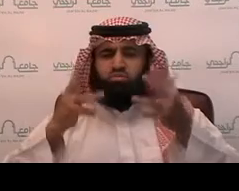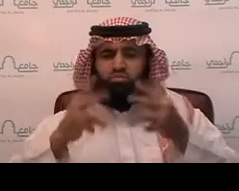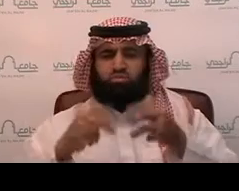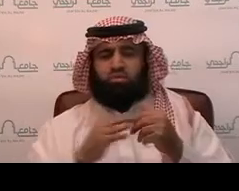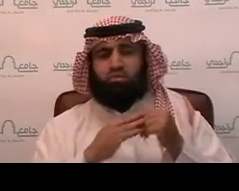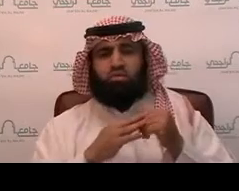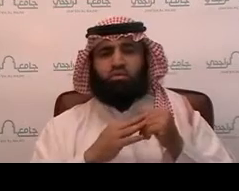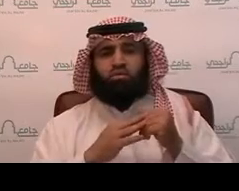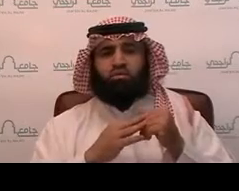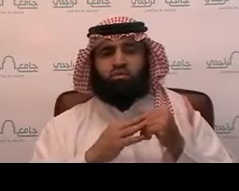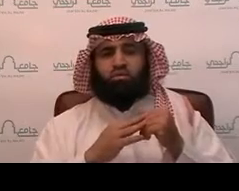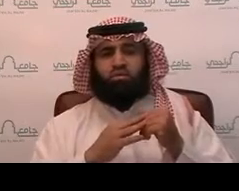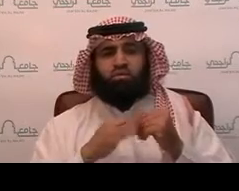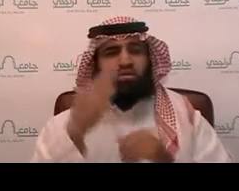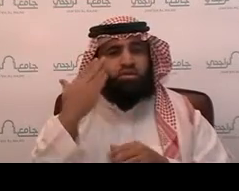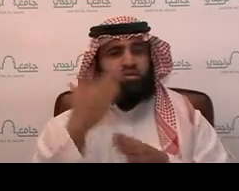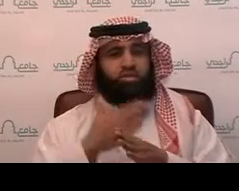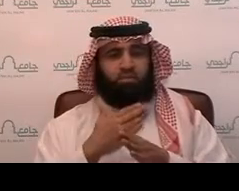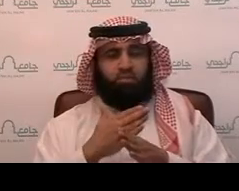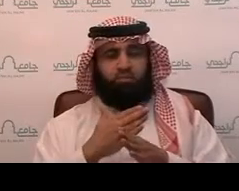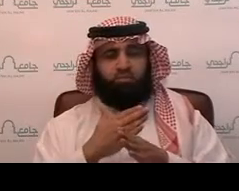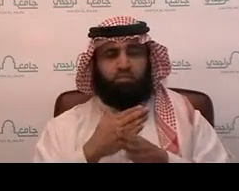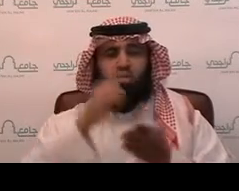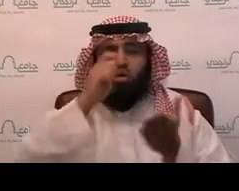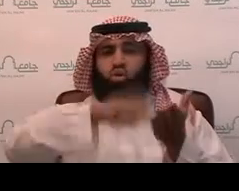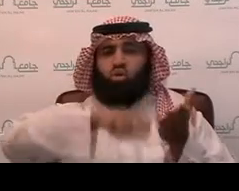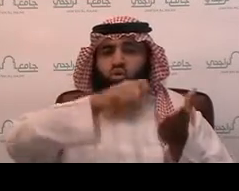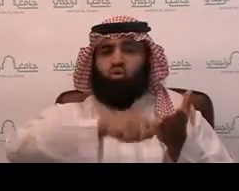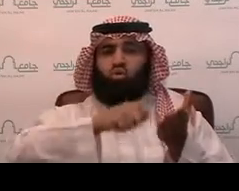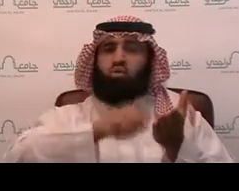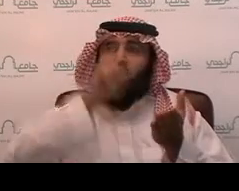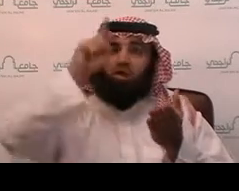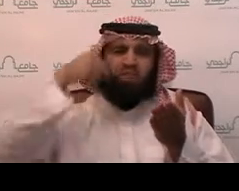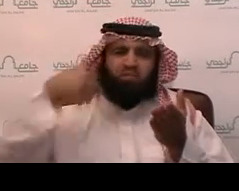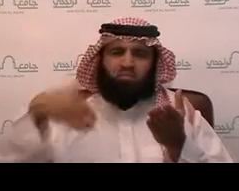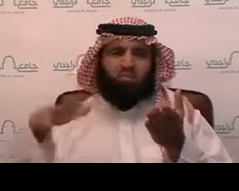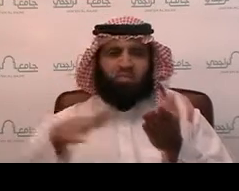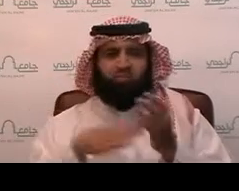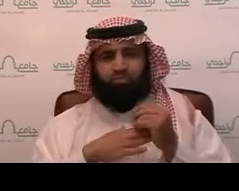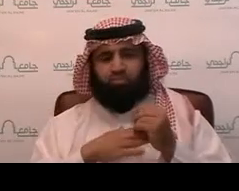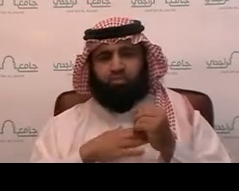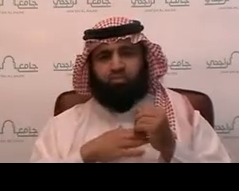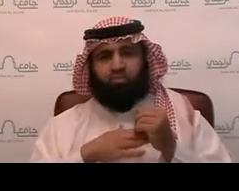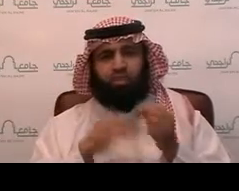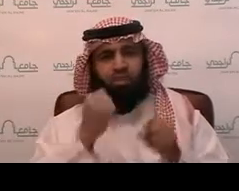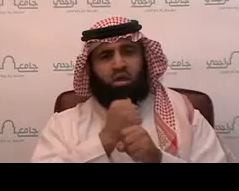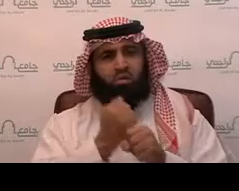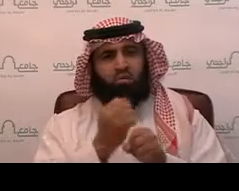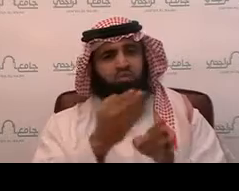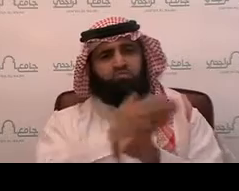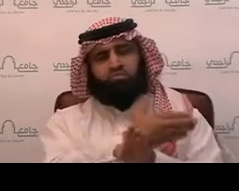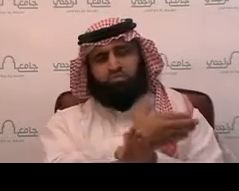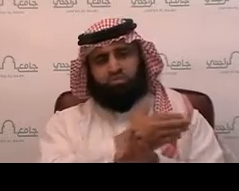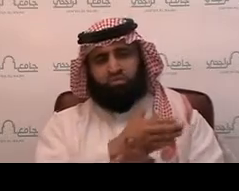فالمصائب والإهلاك تأتي نتيجة لترك الحكم بما أنزل الله والمتابعة لرسول الله صلى